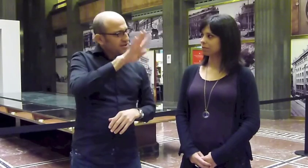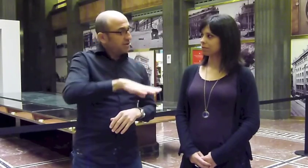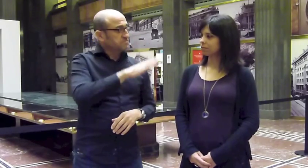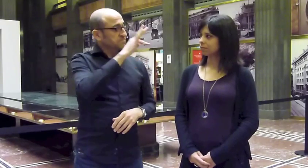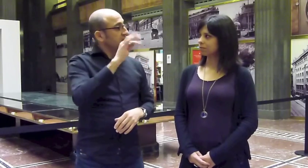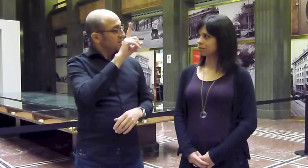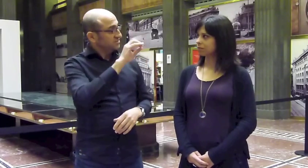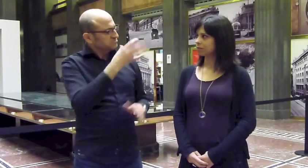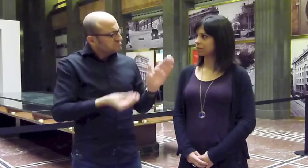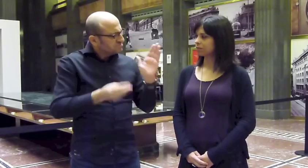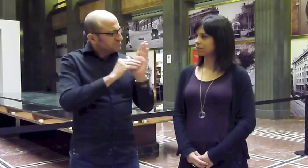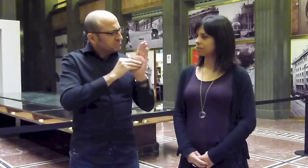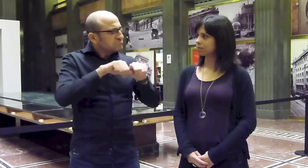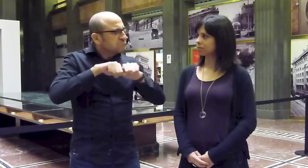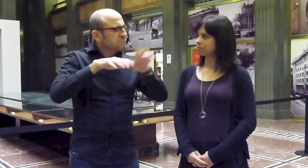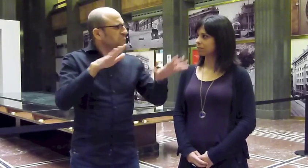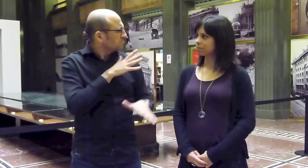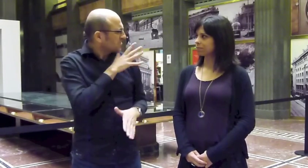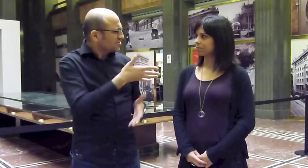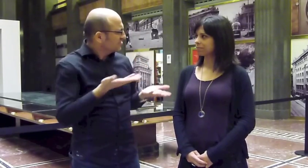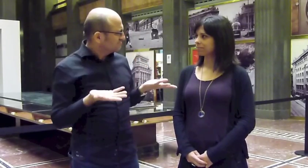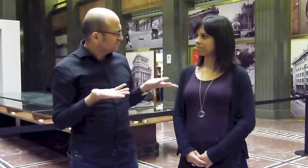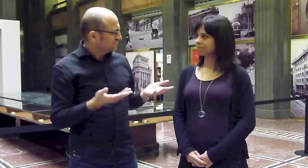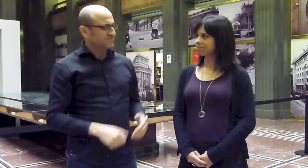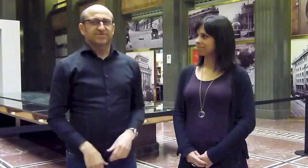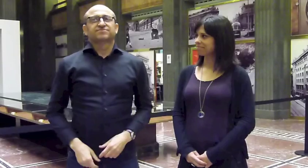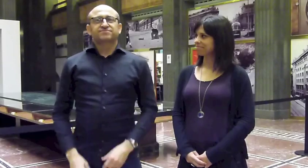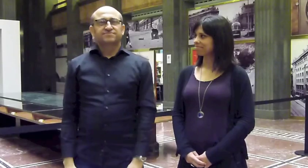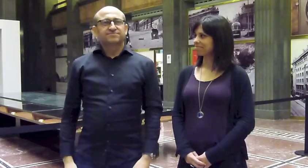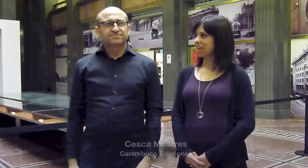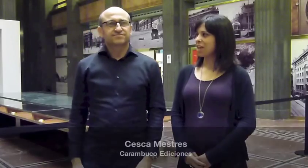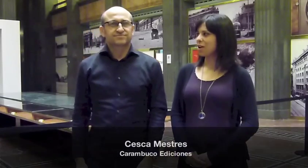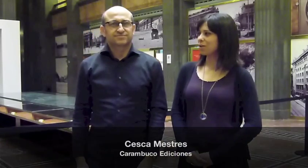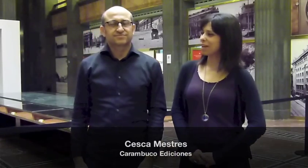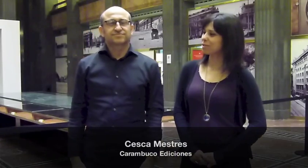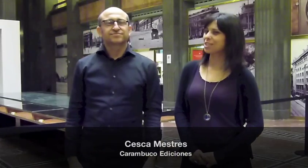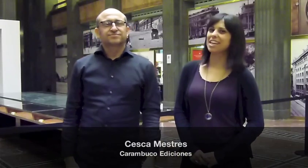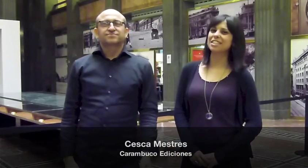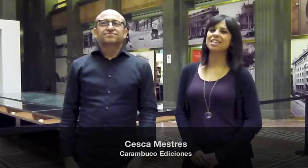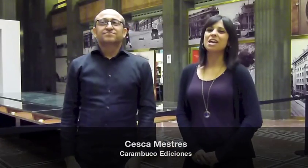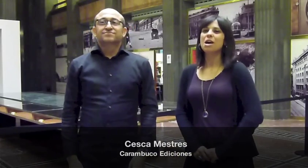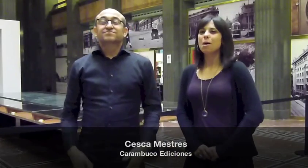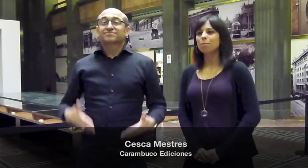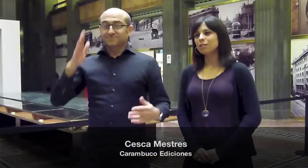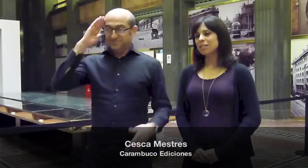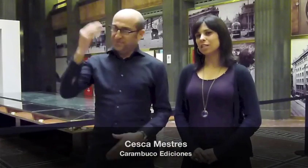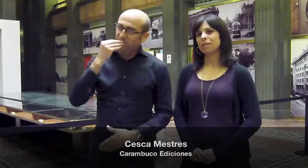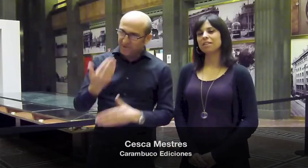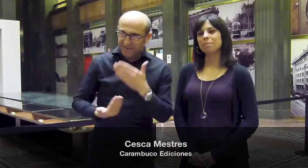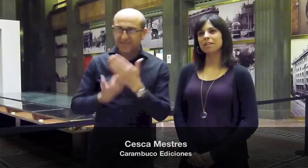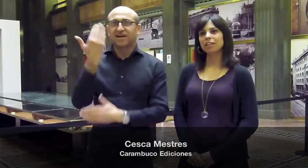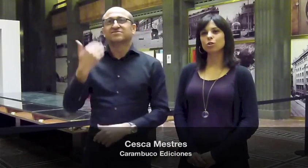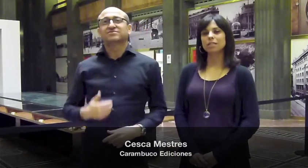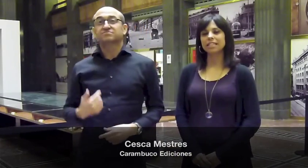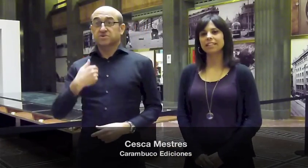producciones, ¿por qué decidisteis incorporar la lengua de signos española y catalana? Hola, buenos días. Pues nuestra